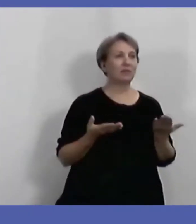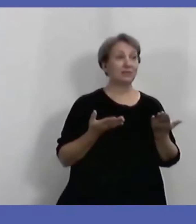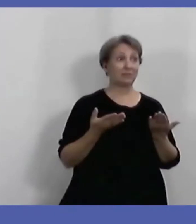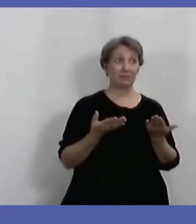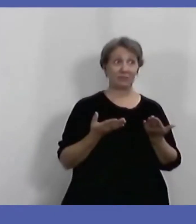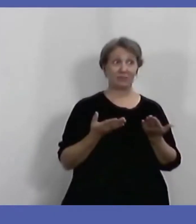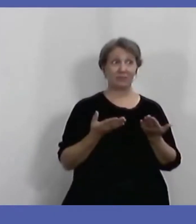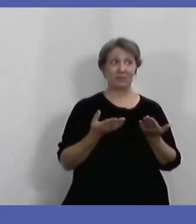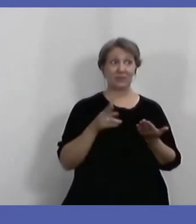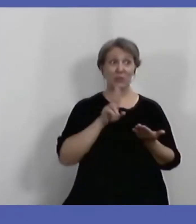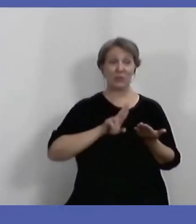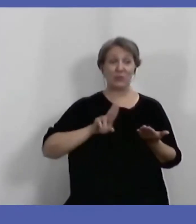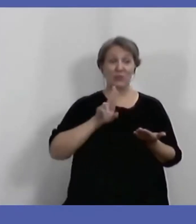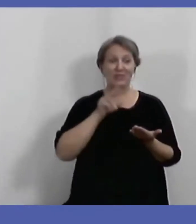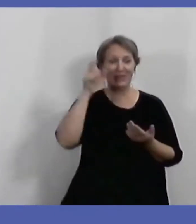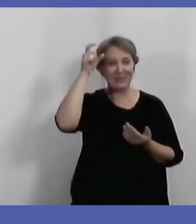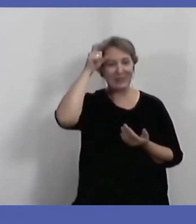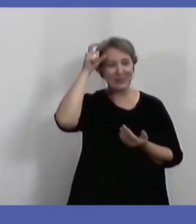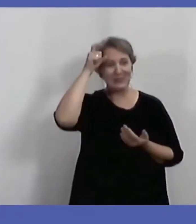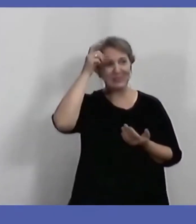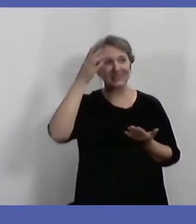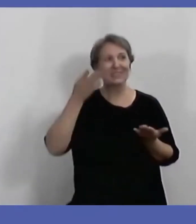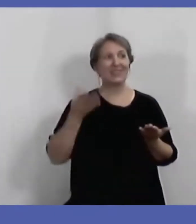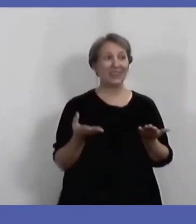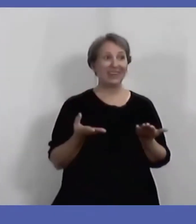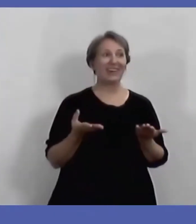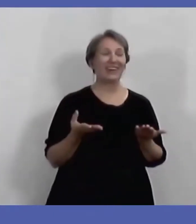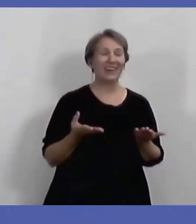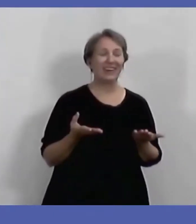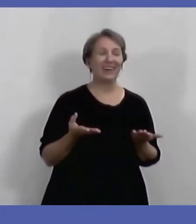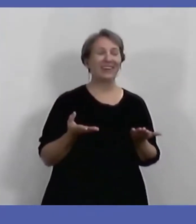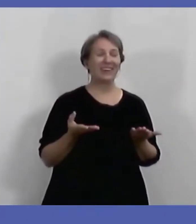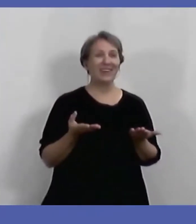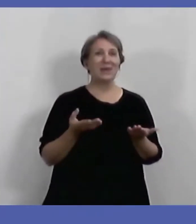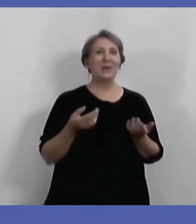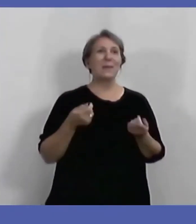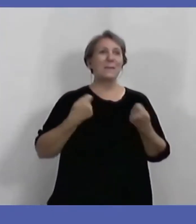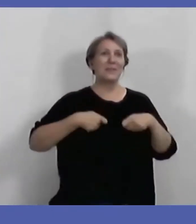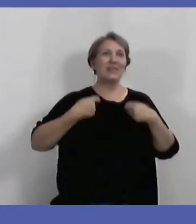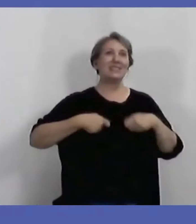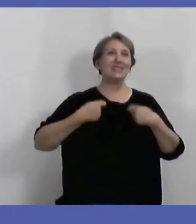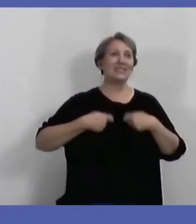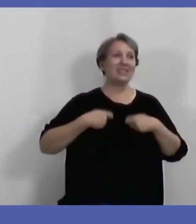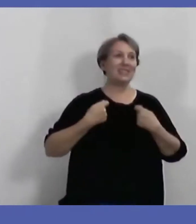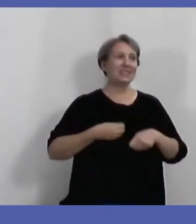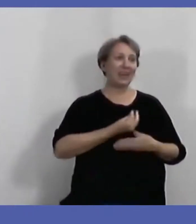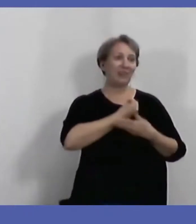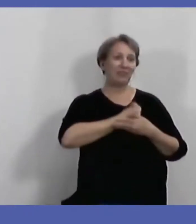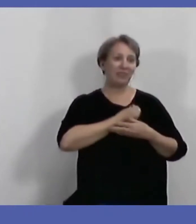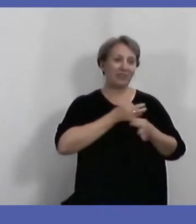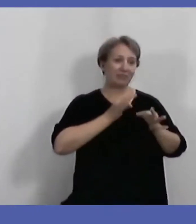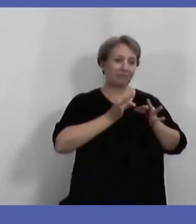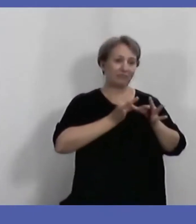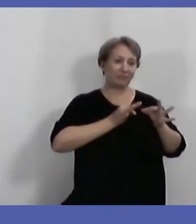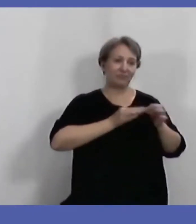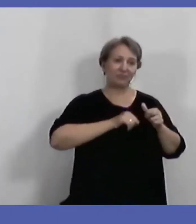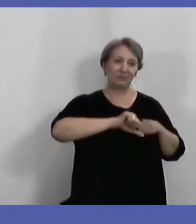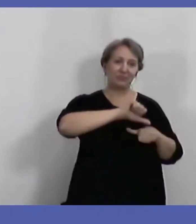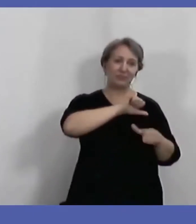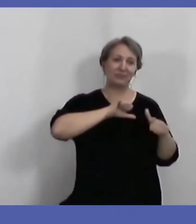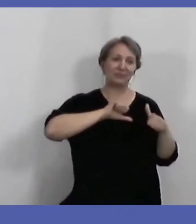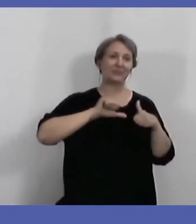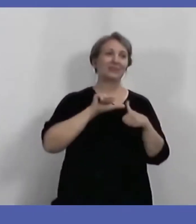dificuldade. Precisamos de ajuste, não? Ó Senhor Jesus. Então, arreda aí Satanás,